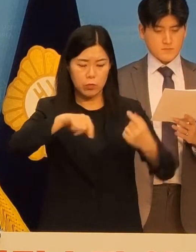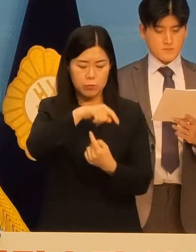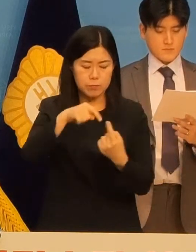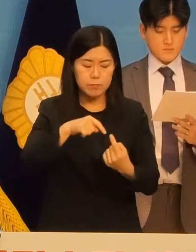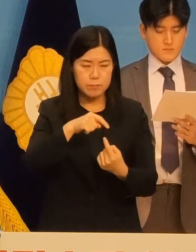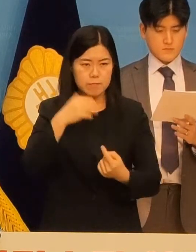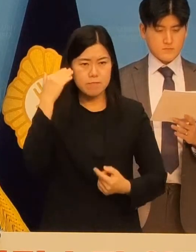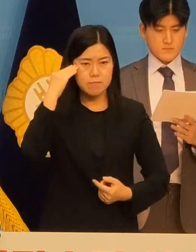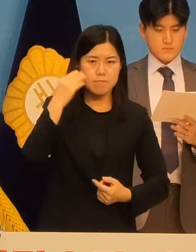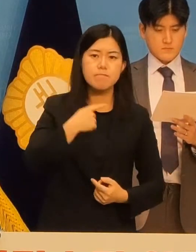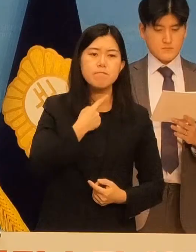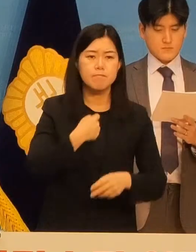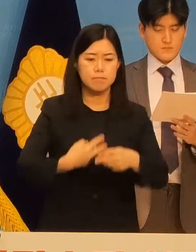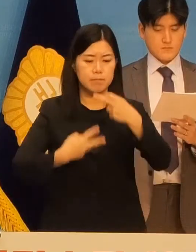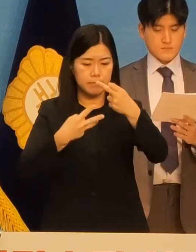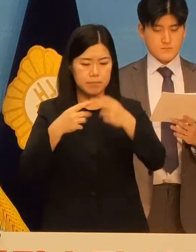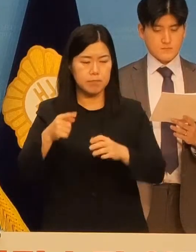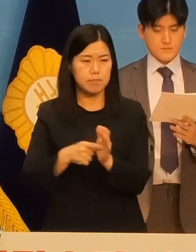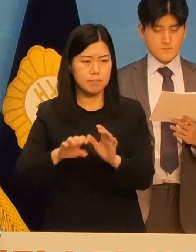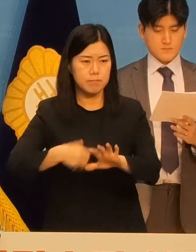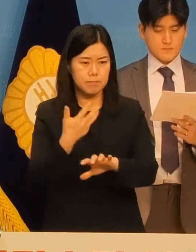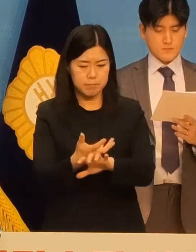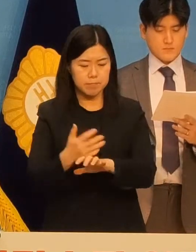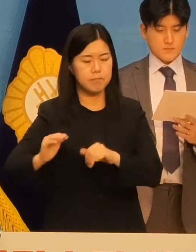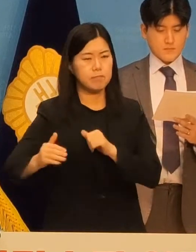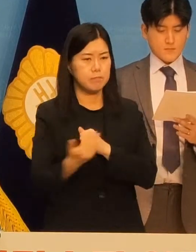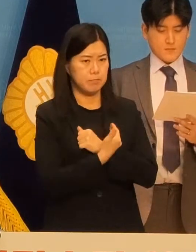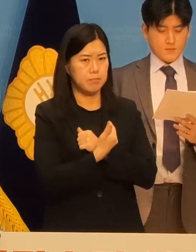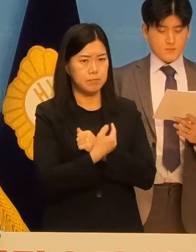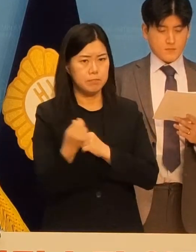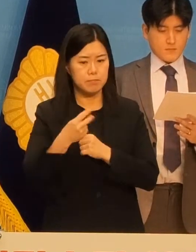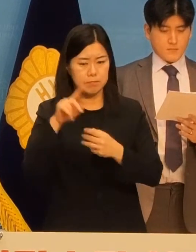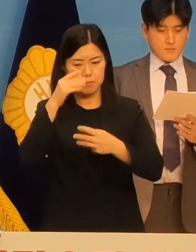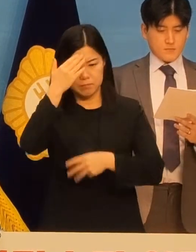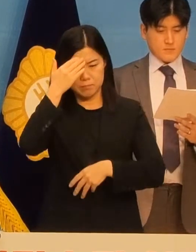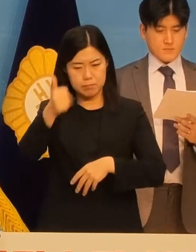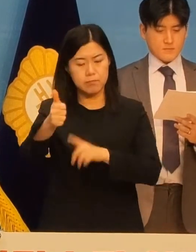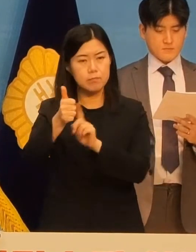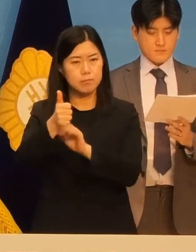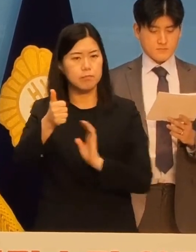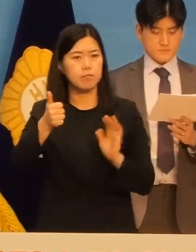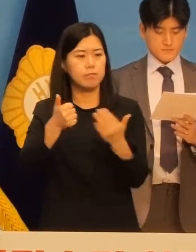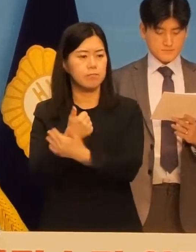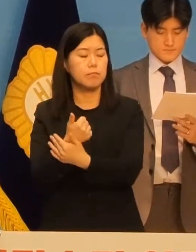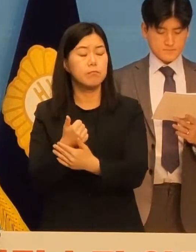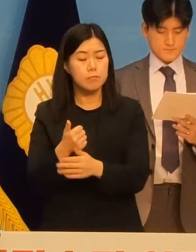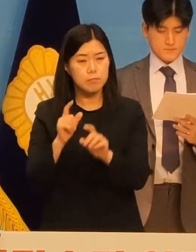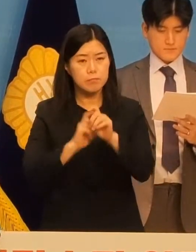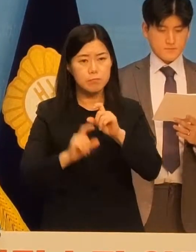유린했던 12.3 비상계엄을 옹호하고 내란 속의 윤석열을 비호하는 것을 넘어